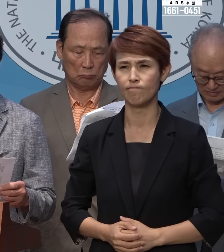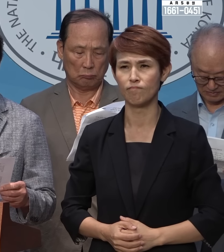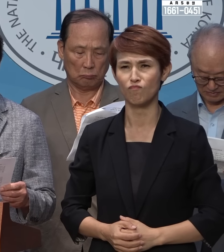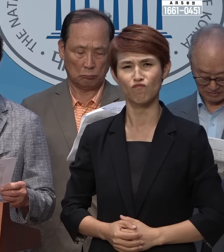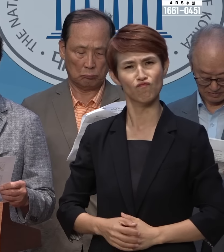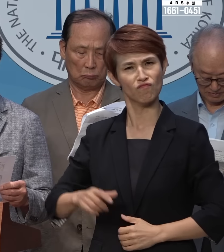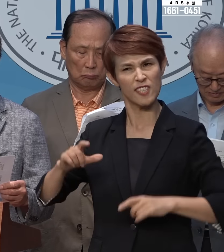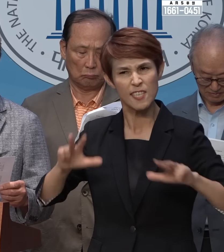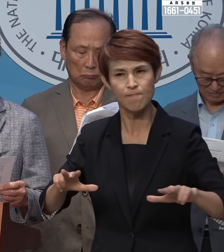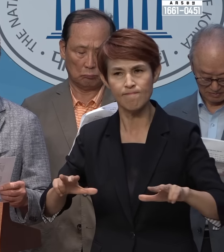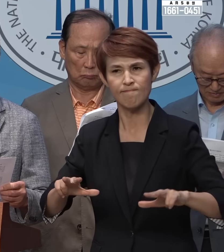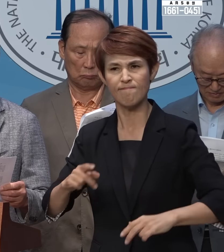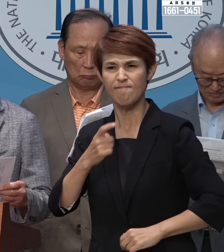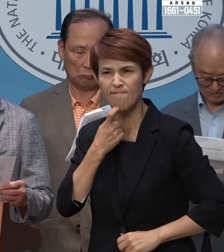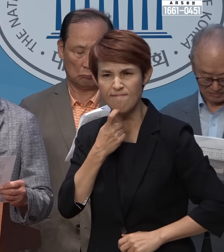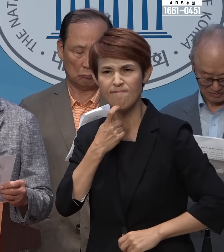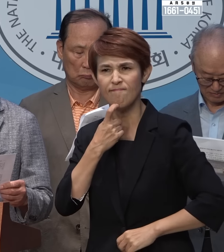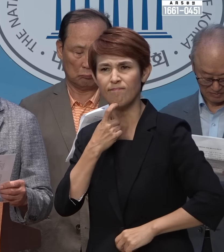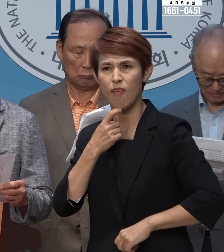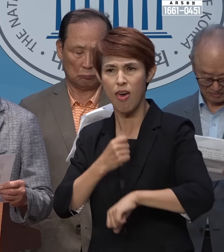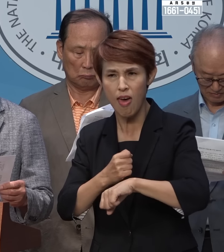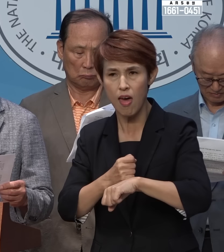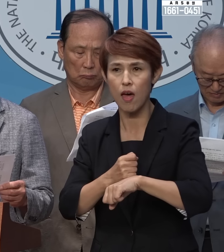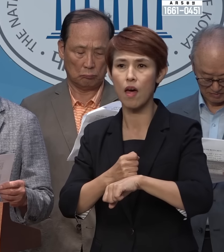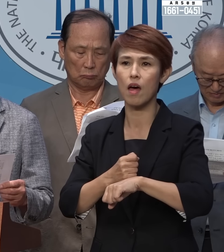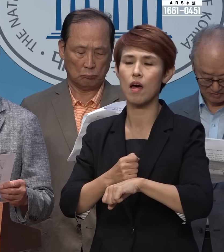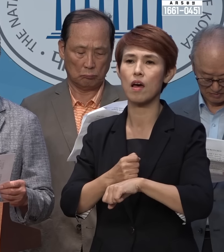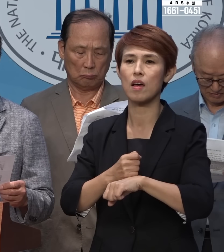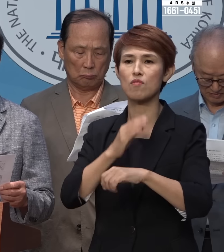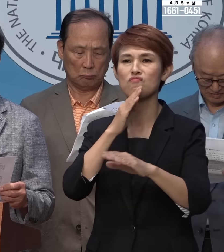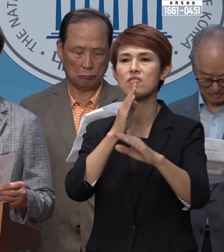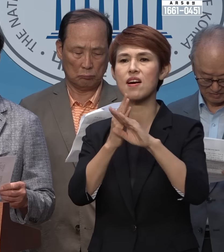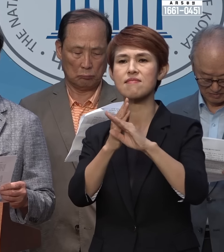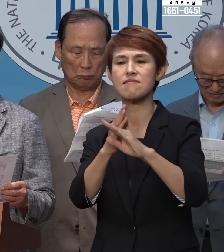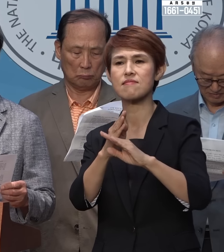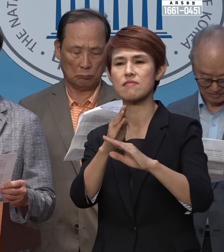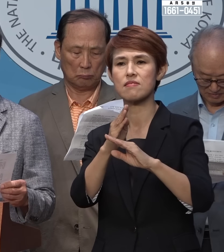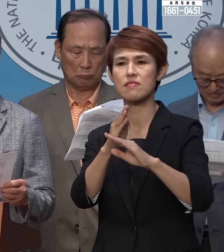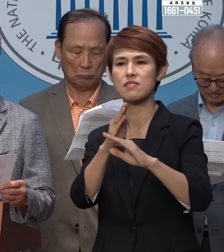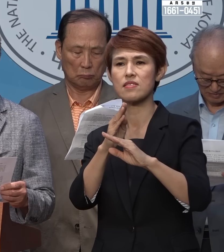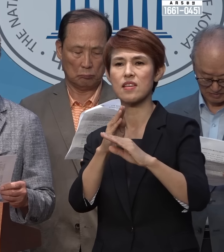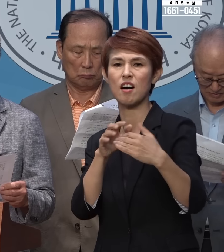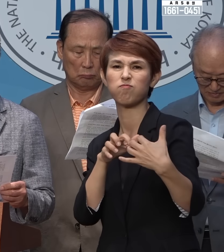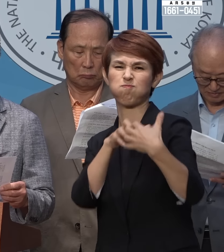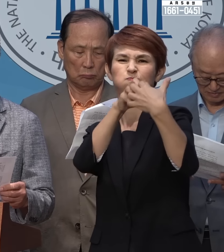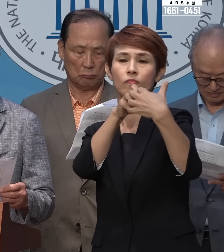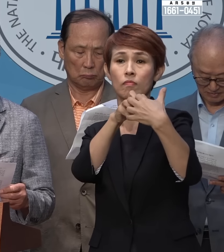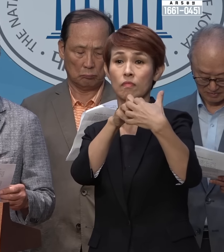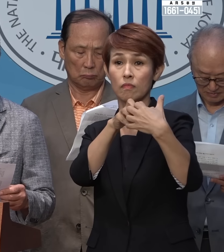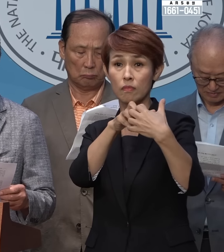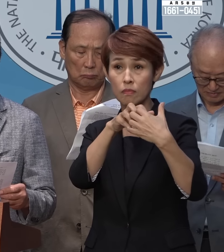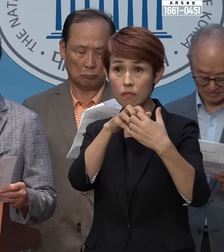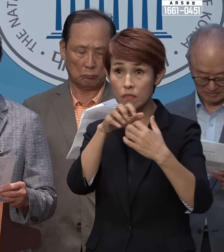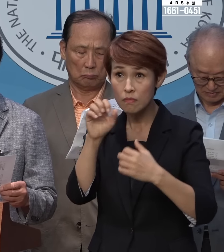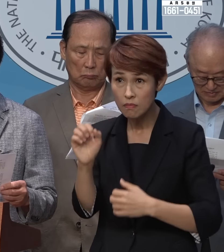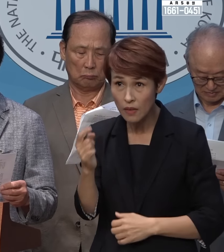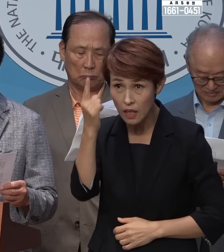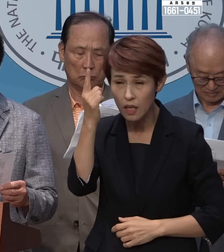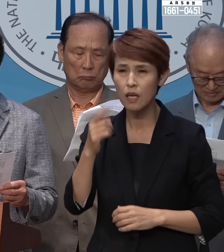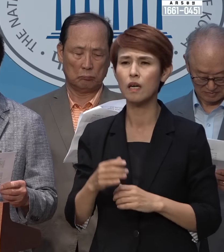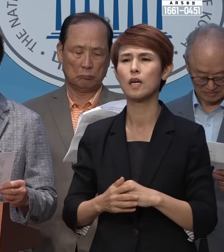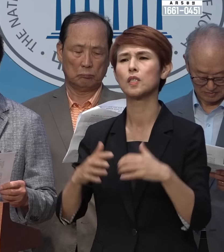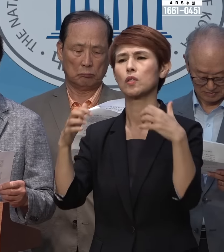같은 강경 일변도의 대북 정책으로 인해 전쟁 위기가 고조되고 있습니다.